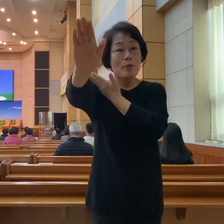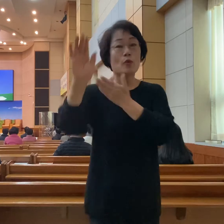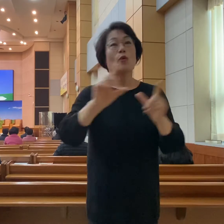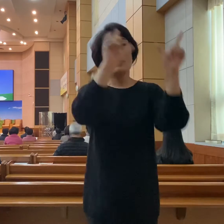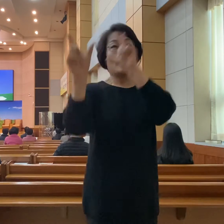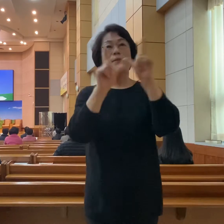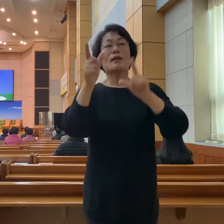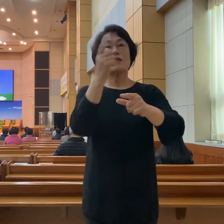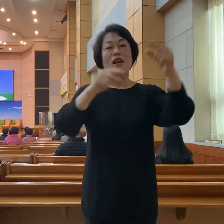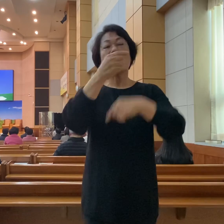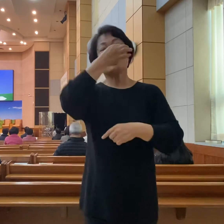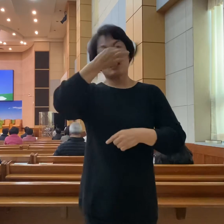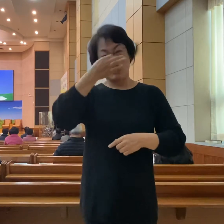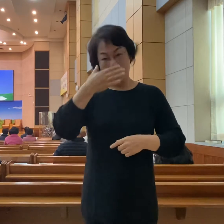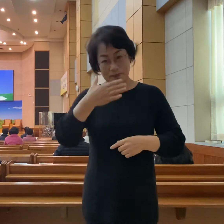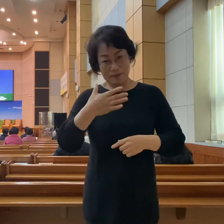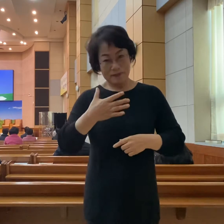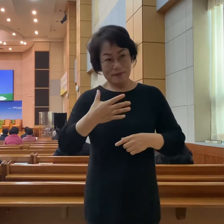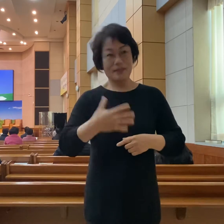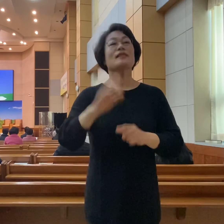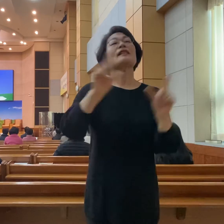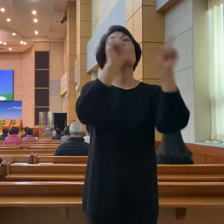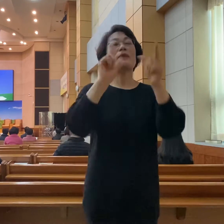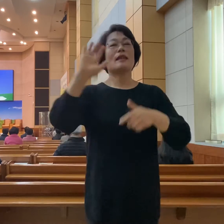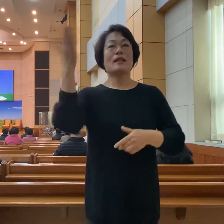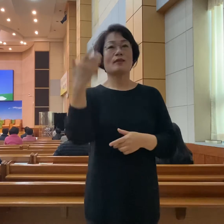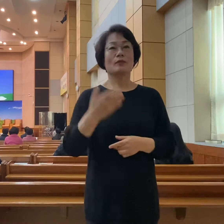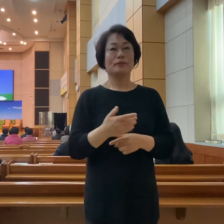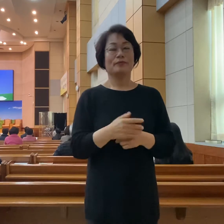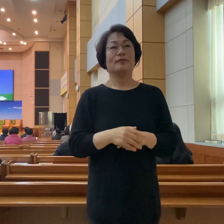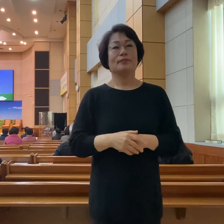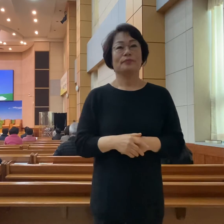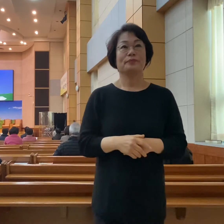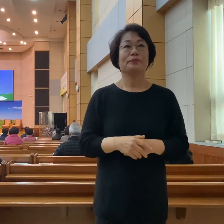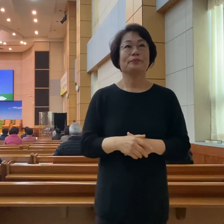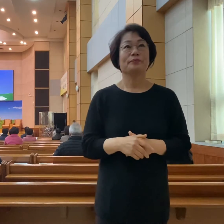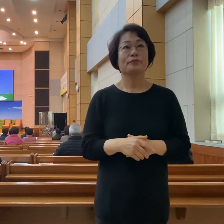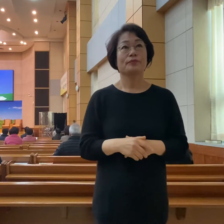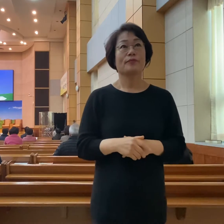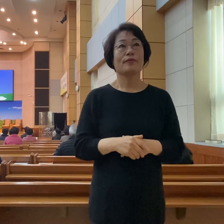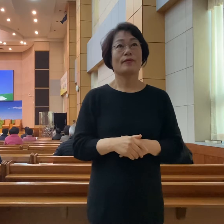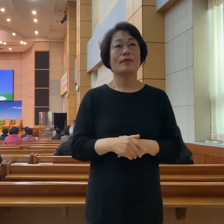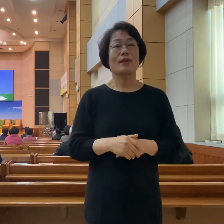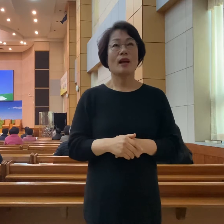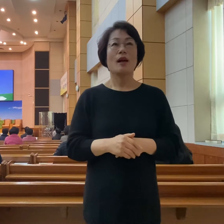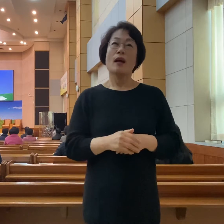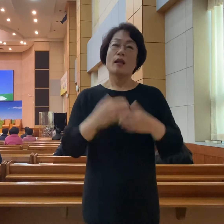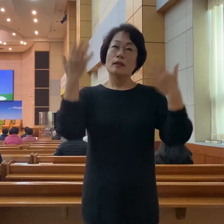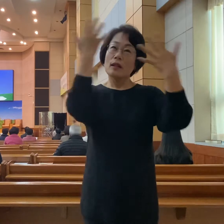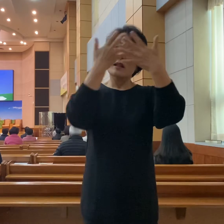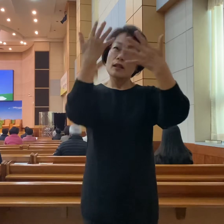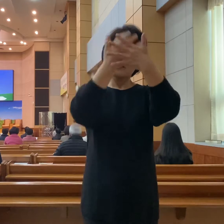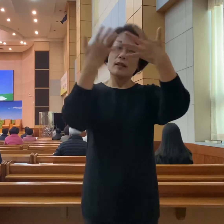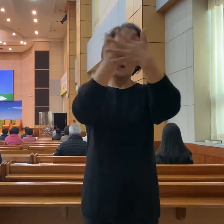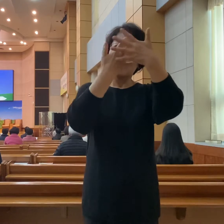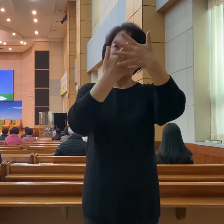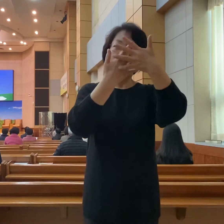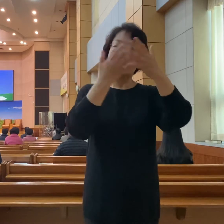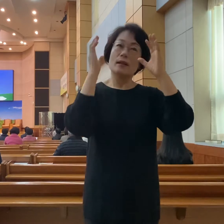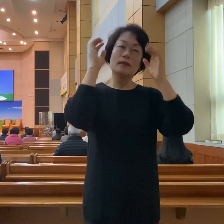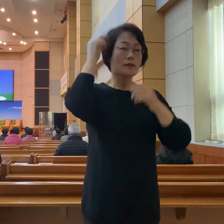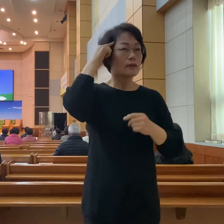더 힘든 이런 삶이 되는 것이 눈에 뻔한 거예요. 막연히 희망 고문으로